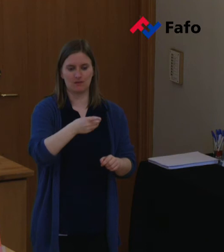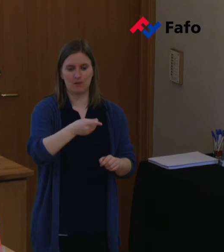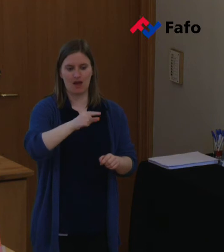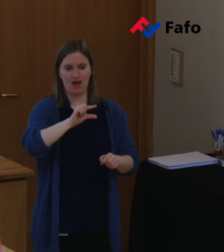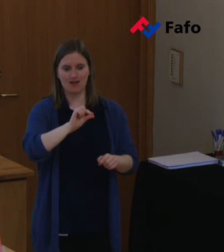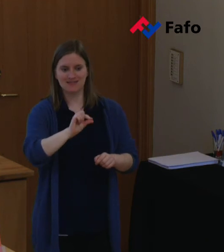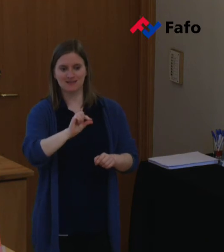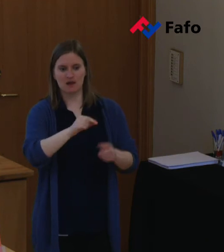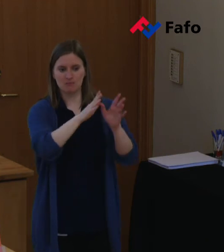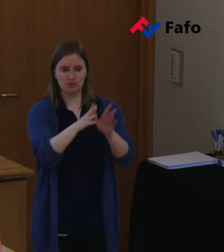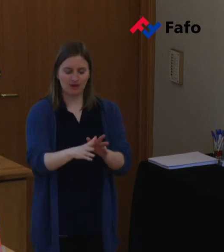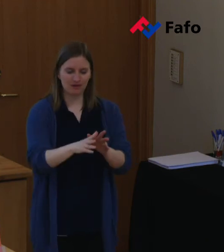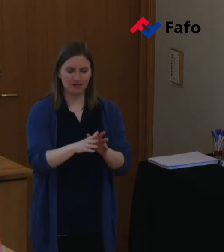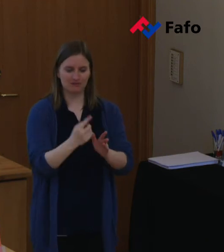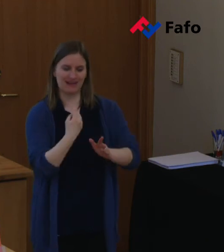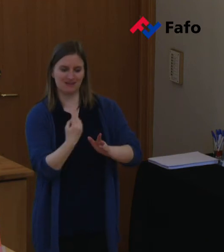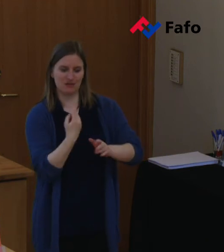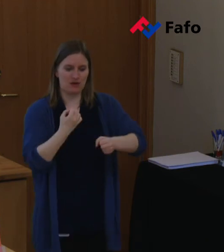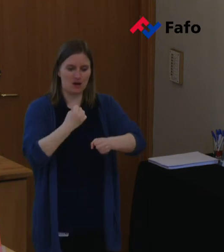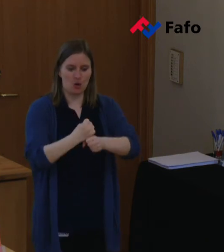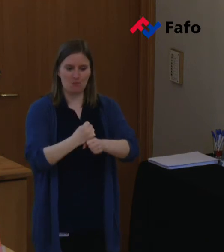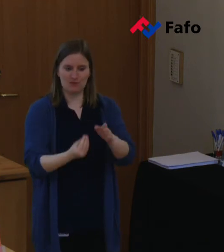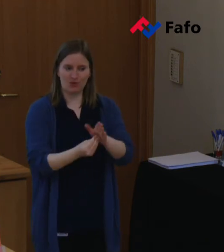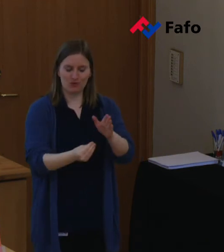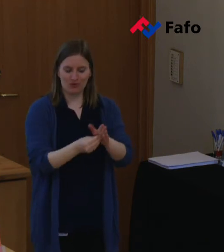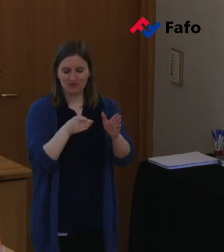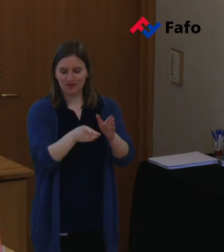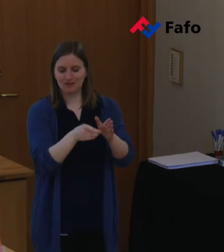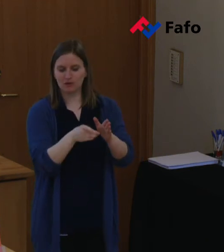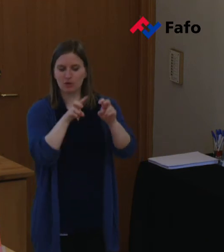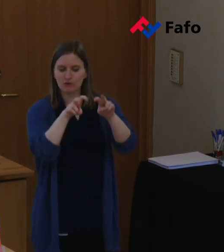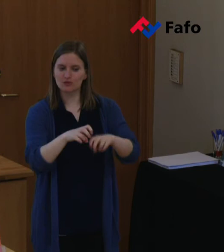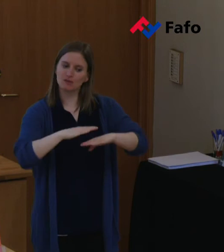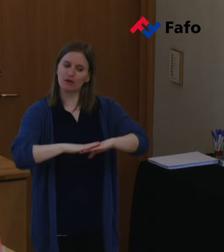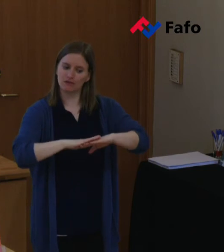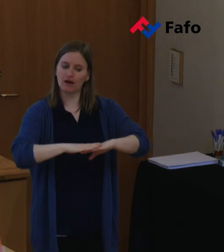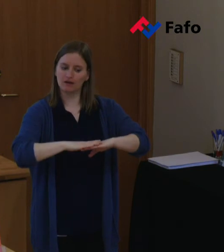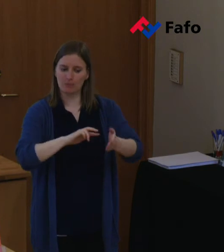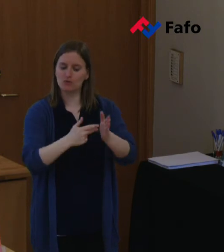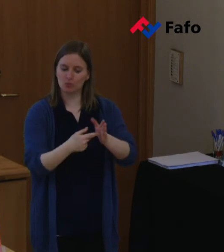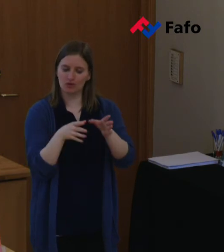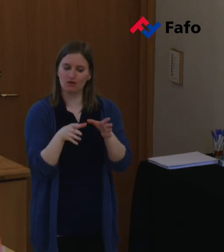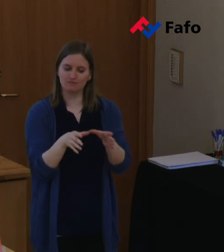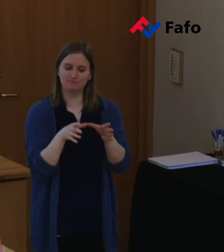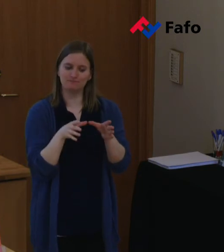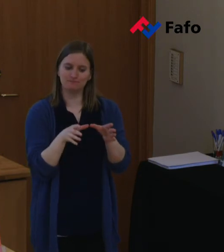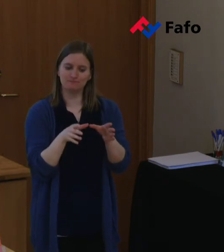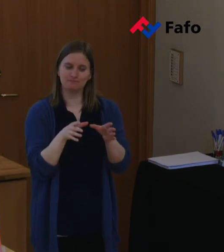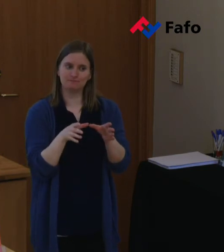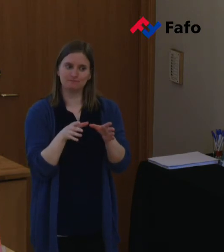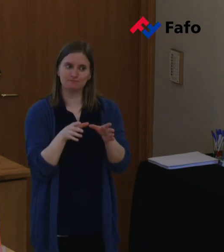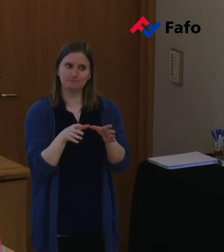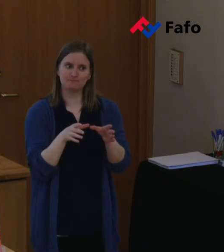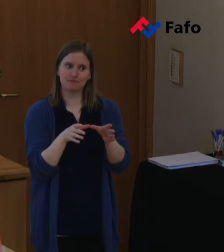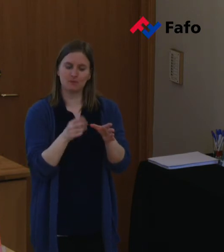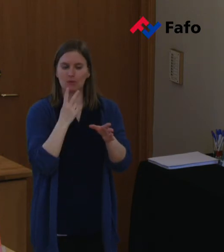IPS-modellen, individuell jobbstøtte. Den har også nå en forskningsbasert metode på dette